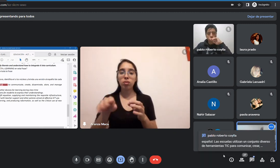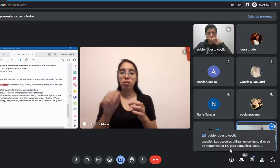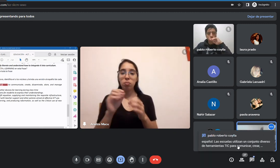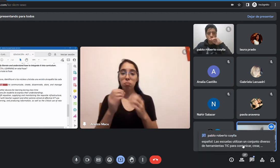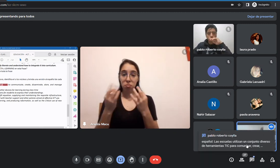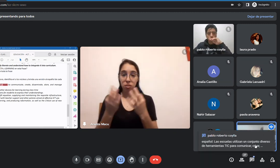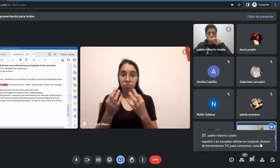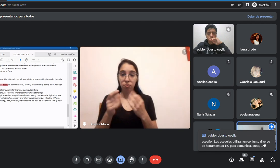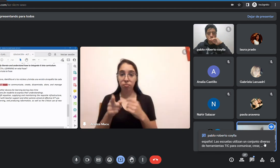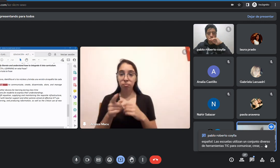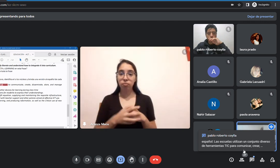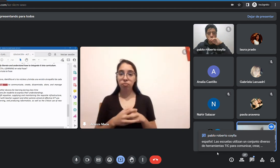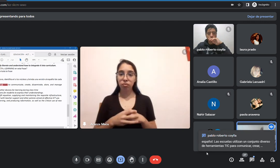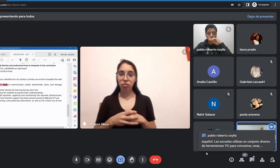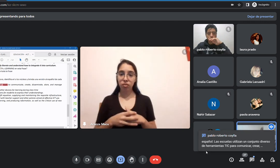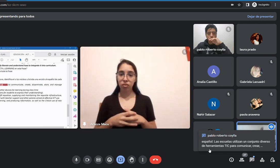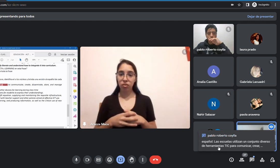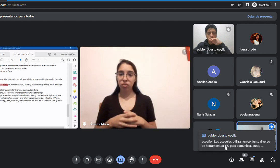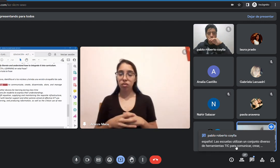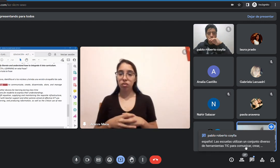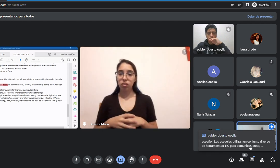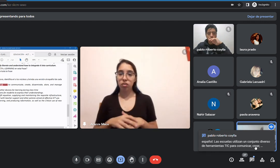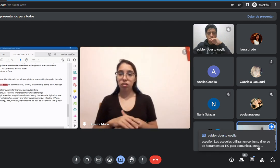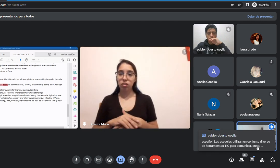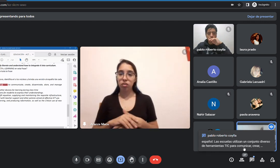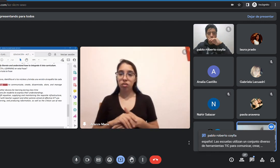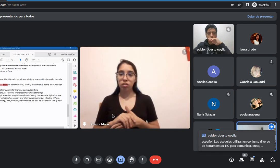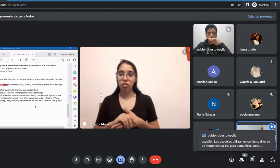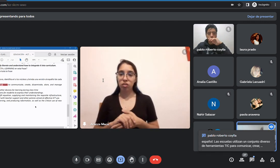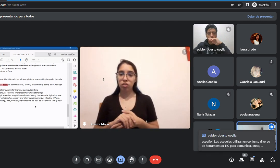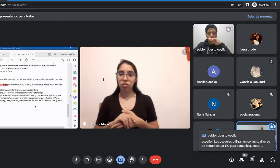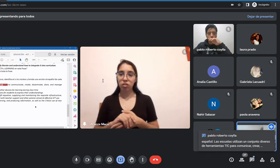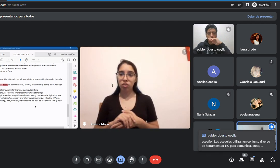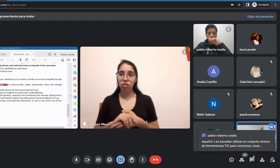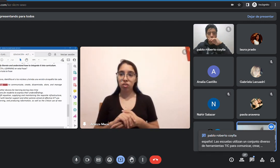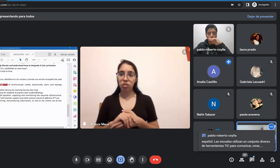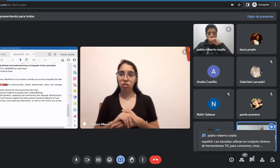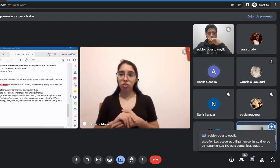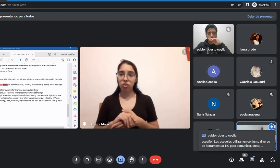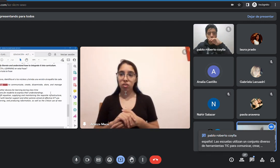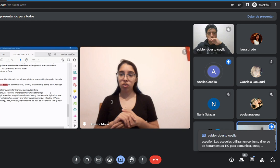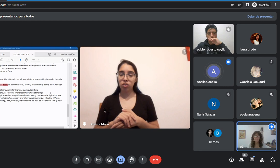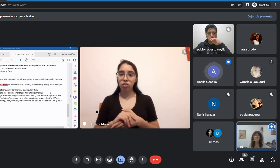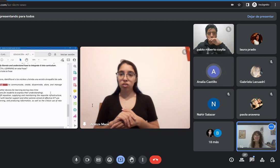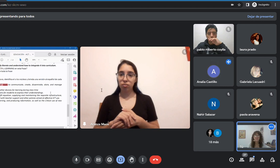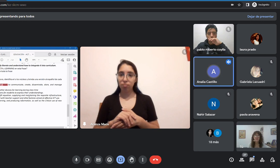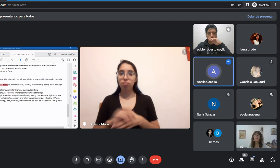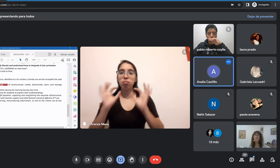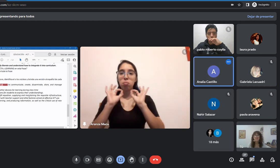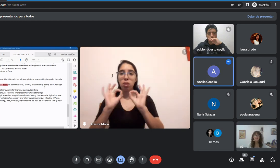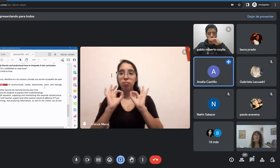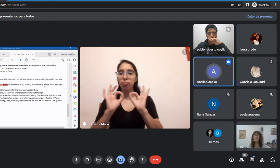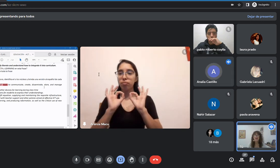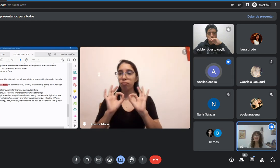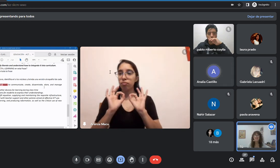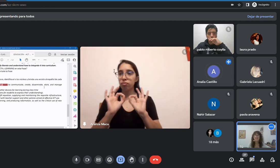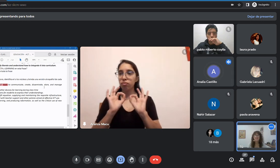Las escuelas utilizan un conjunto diverso de herramientas TIC para comunicar, crear. Sí, bien. ¿Qué